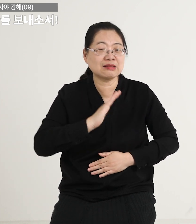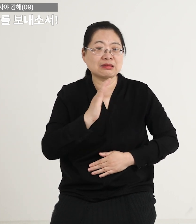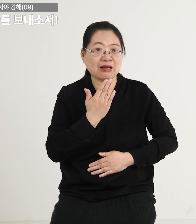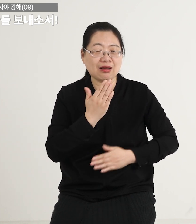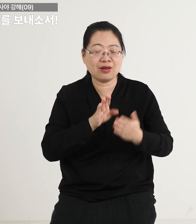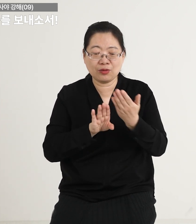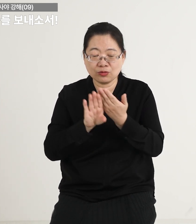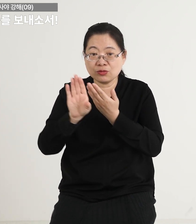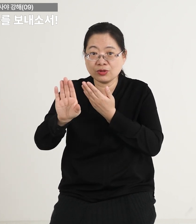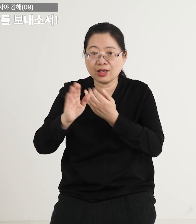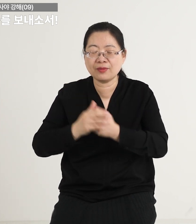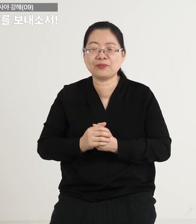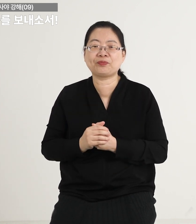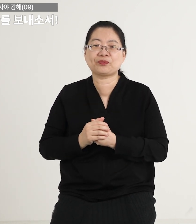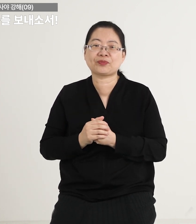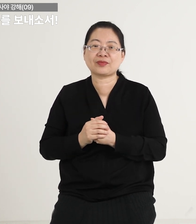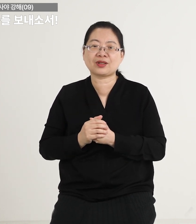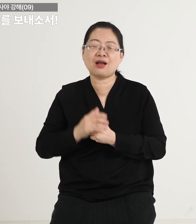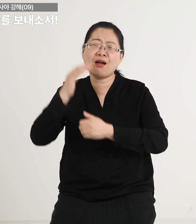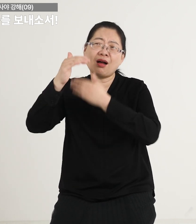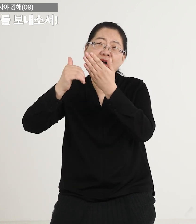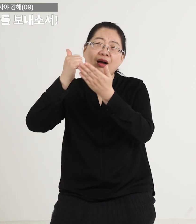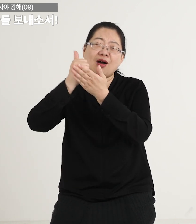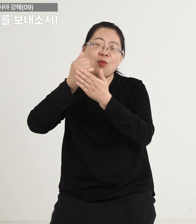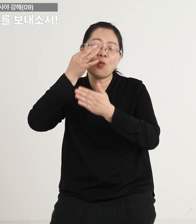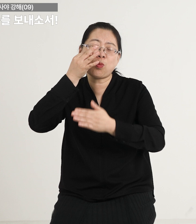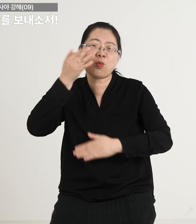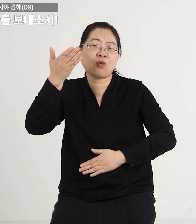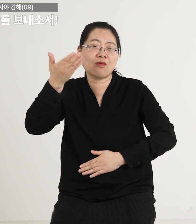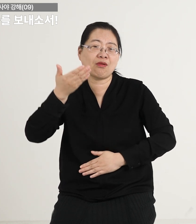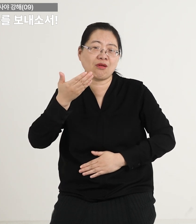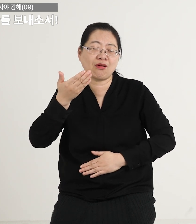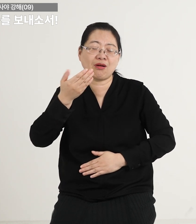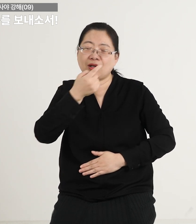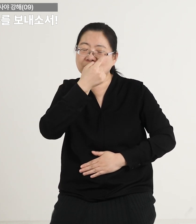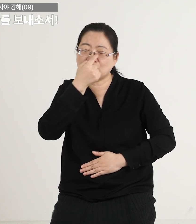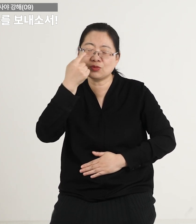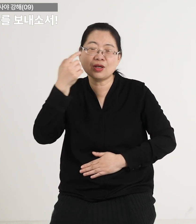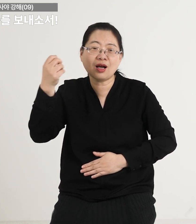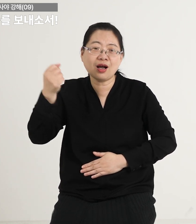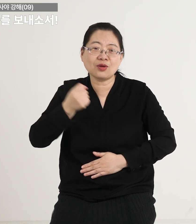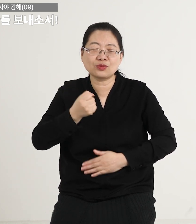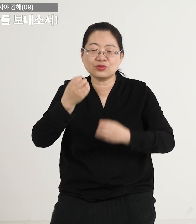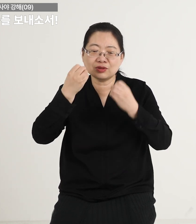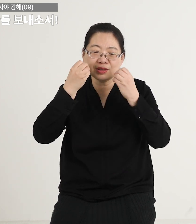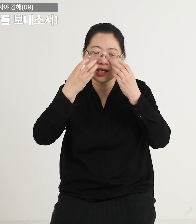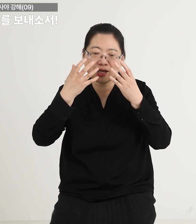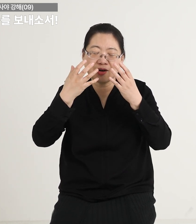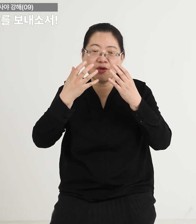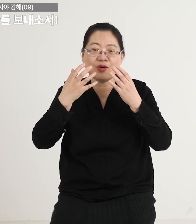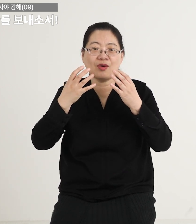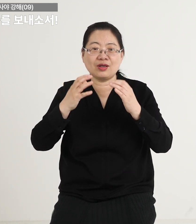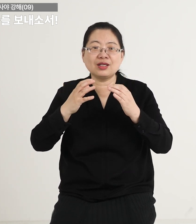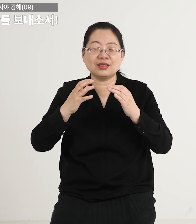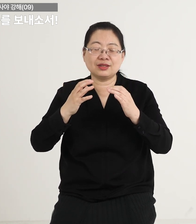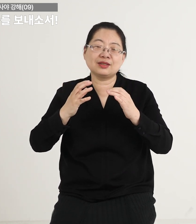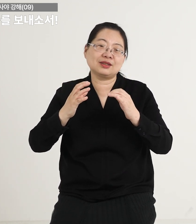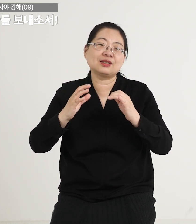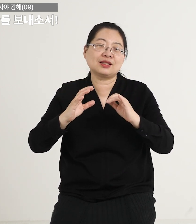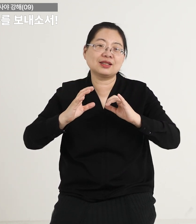이제 하나님이 제시하시는 시선으로 새로운 그림을 보게 돼요.